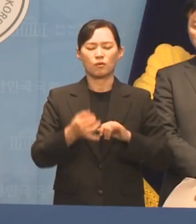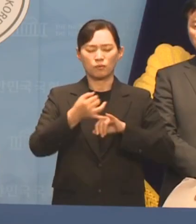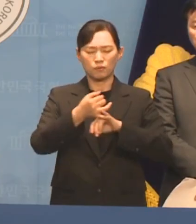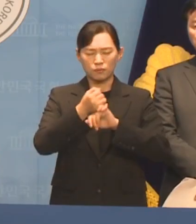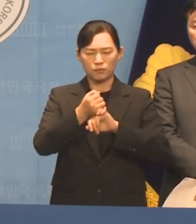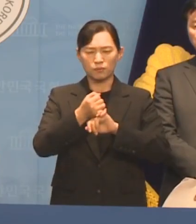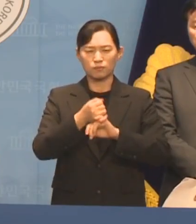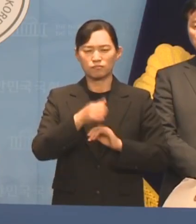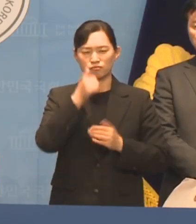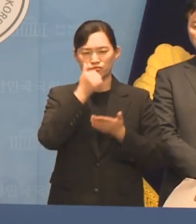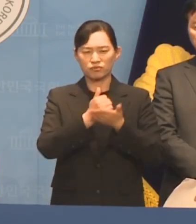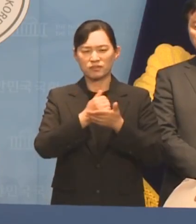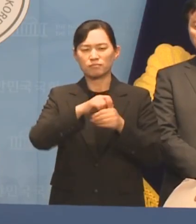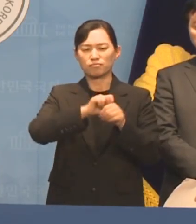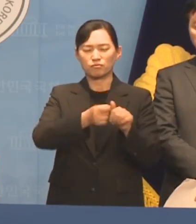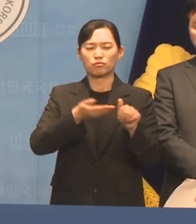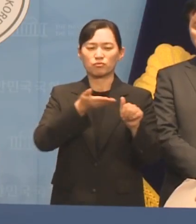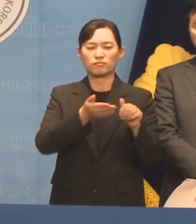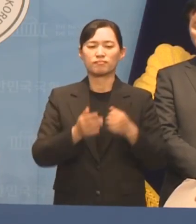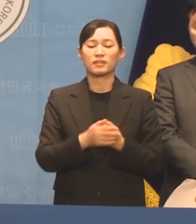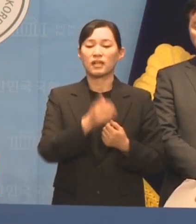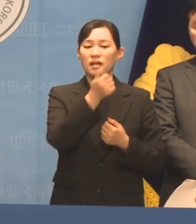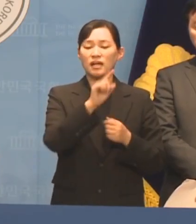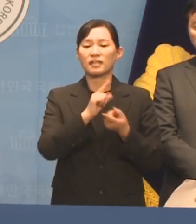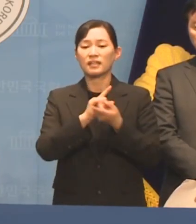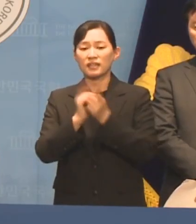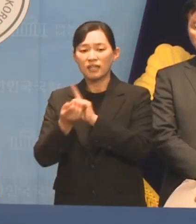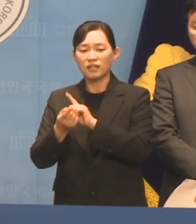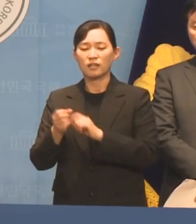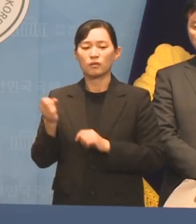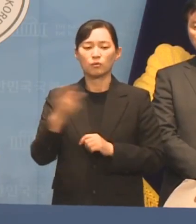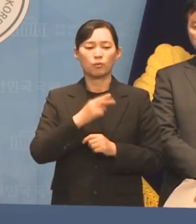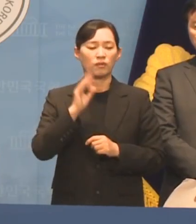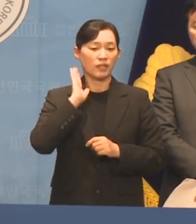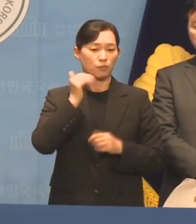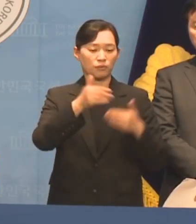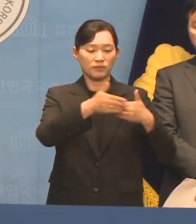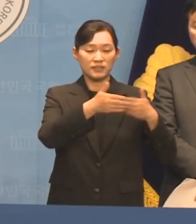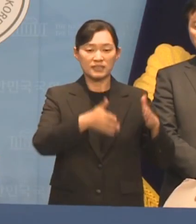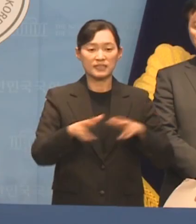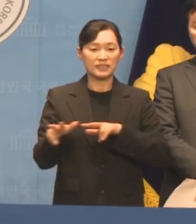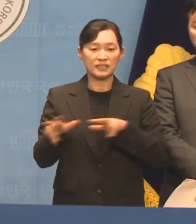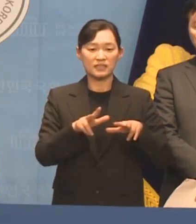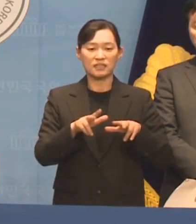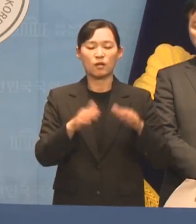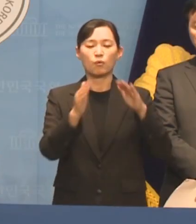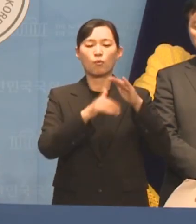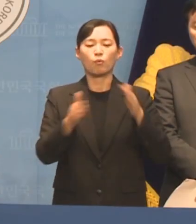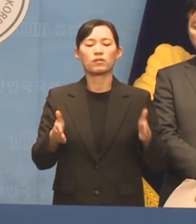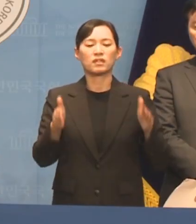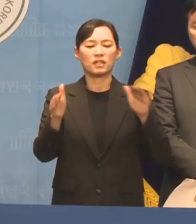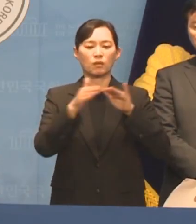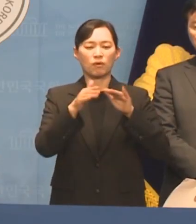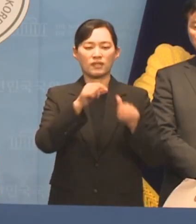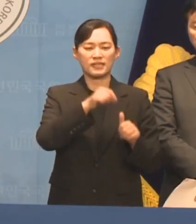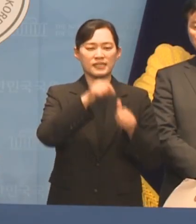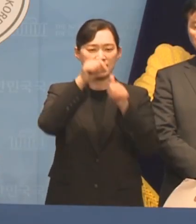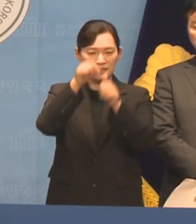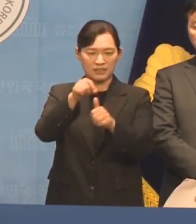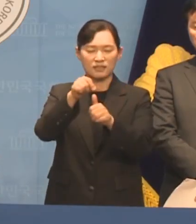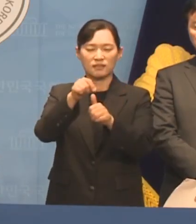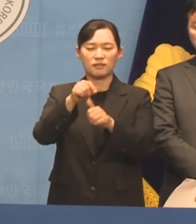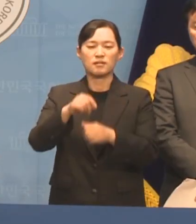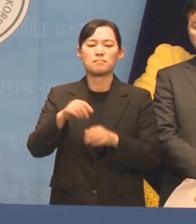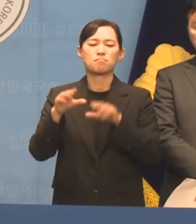반드시 단죄할 것입니다. 한덕수 대행 그리고 대통령실 즉각 공공기관의 알박기